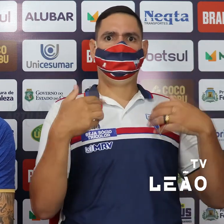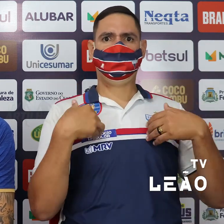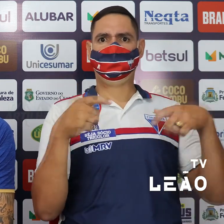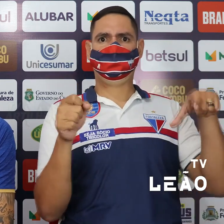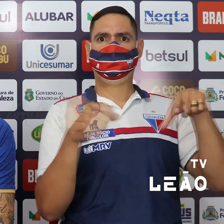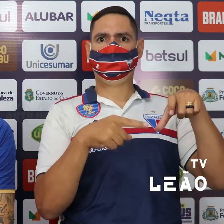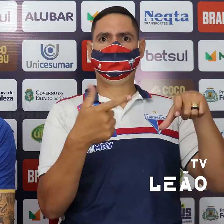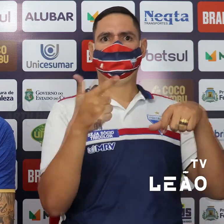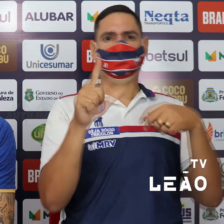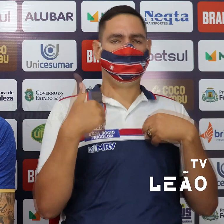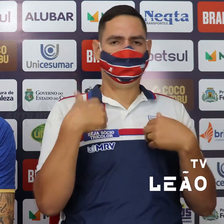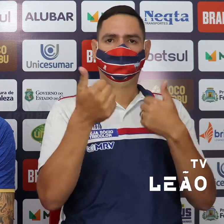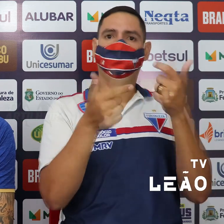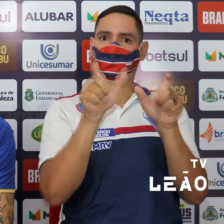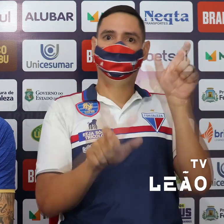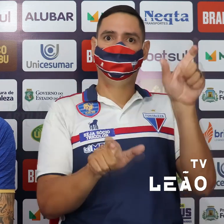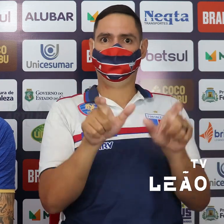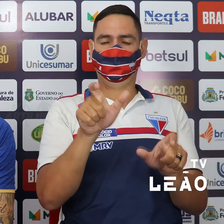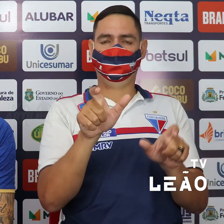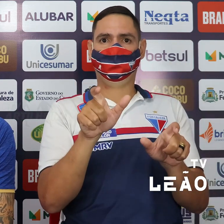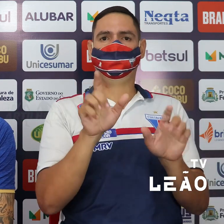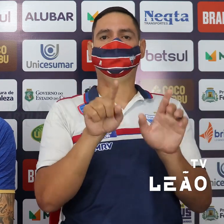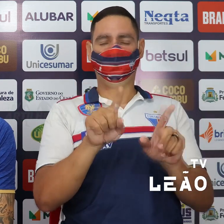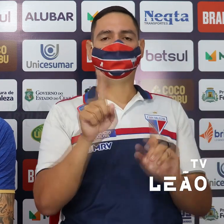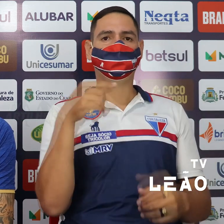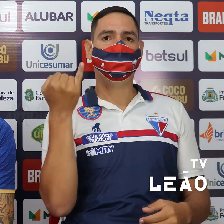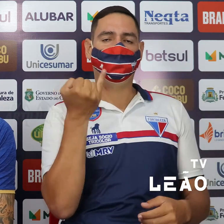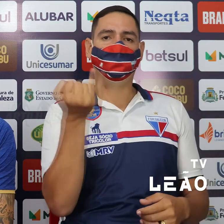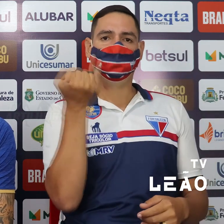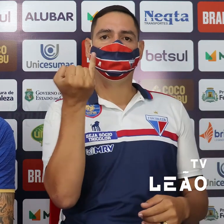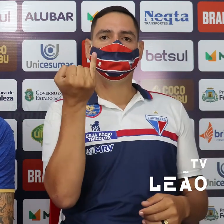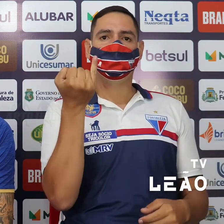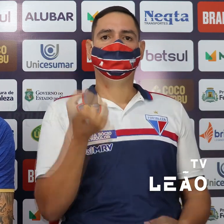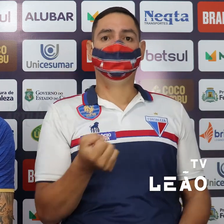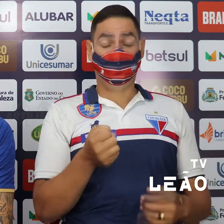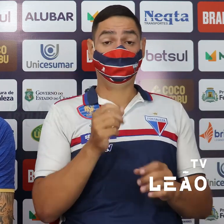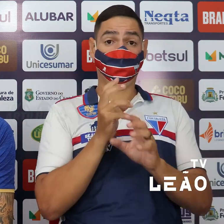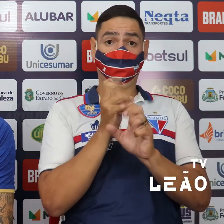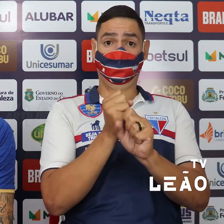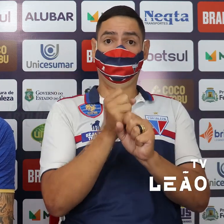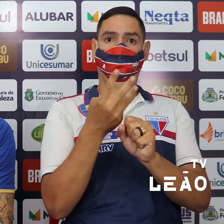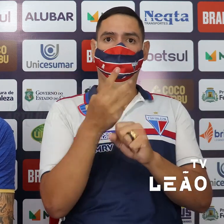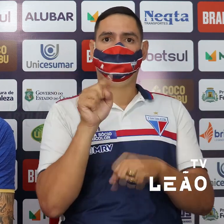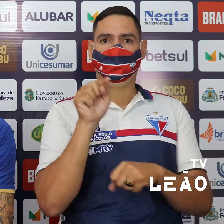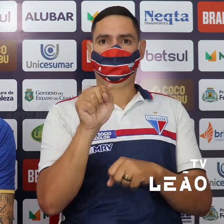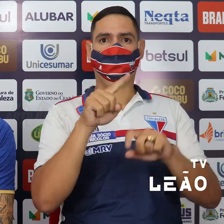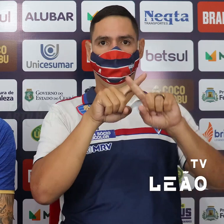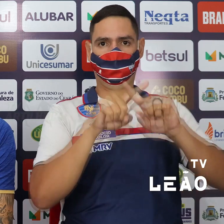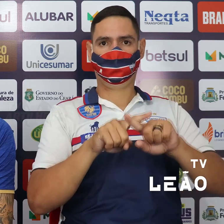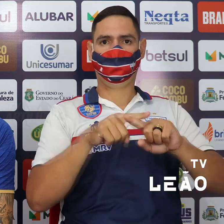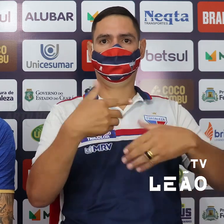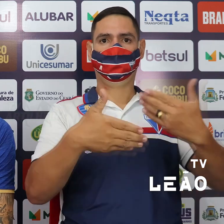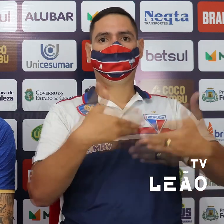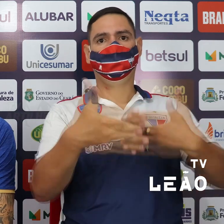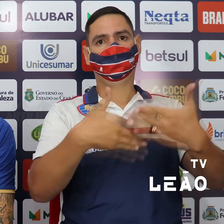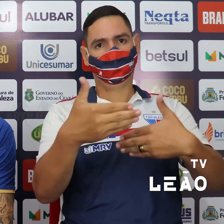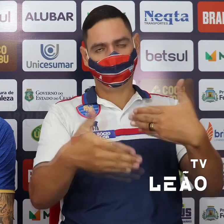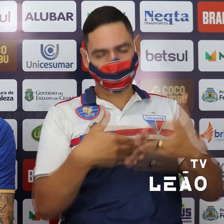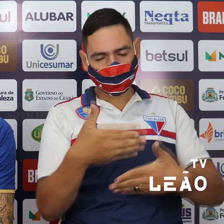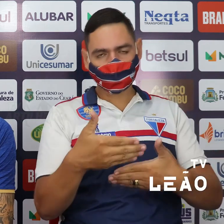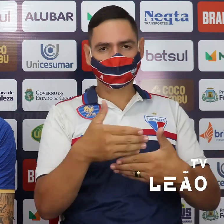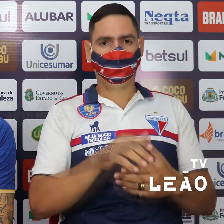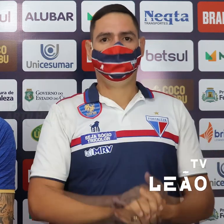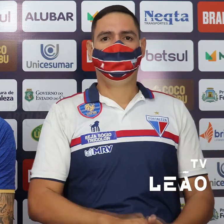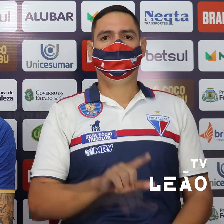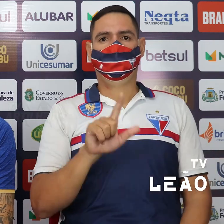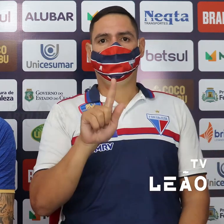já vou estar feliz. O que importa são os 3 pontos e a nossa classificação. O Guilherme de Andrade,